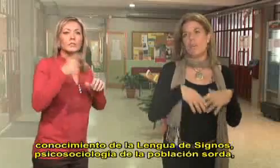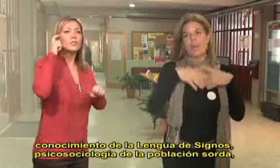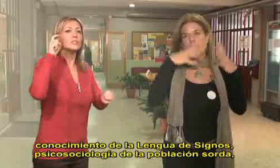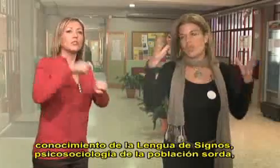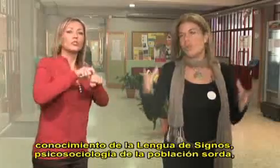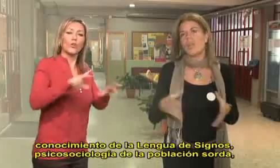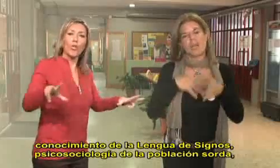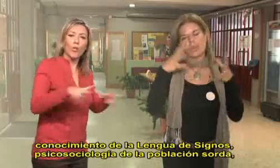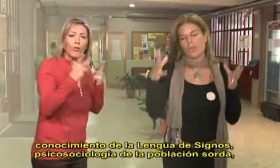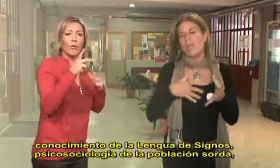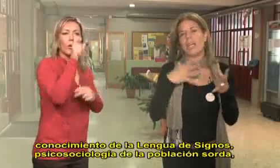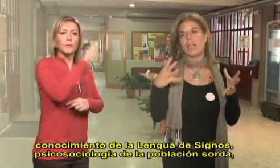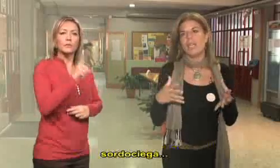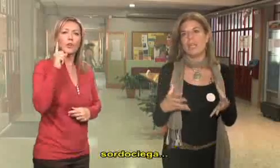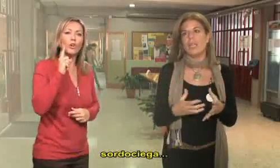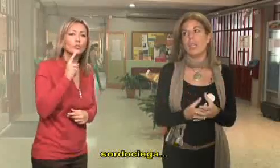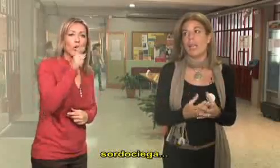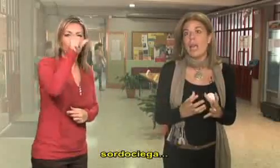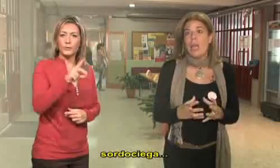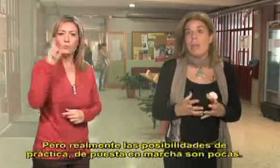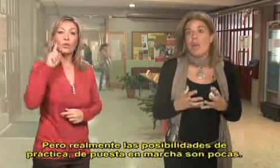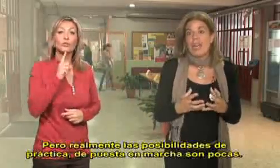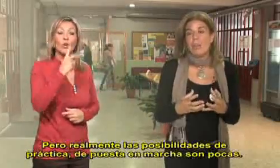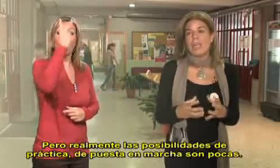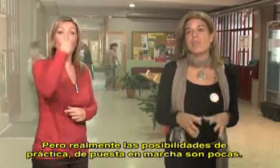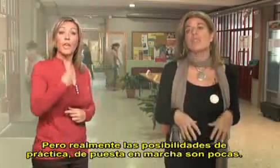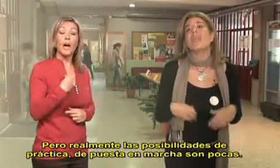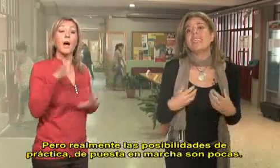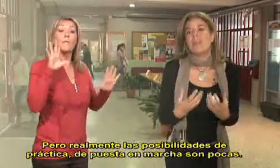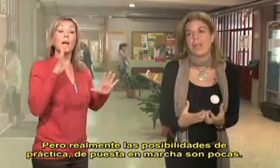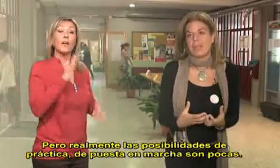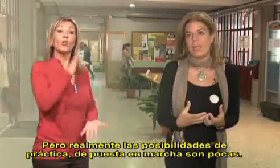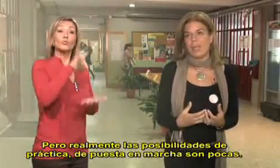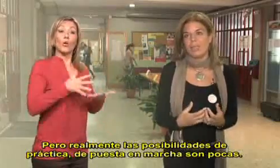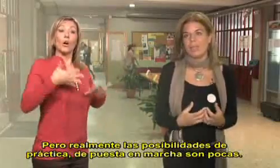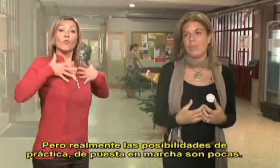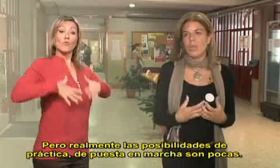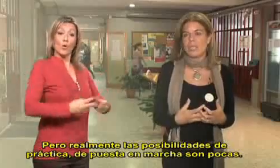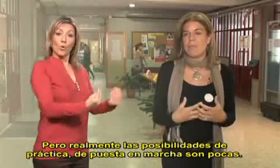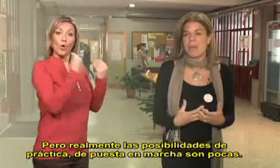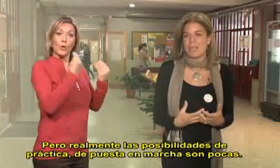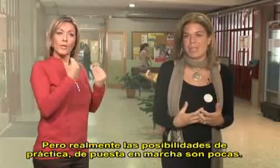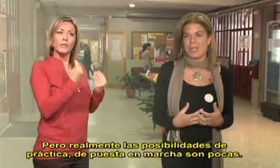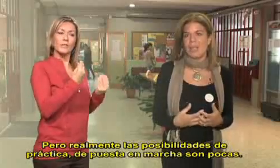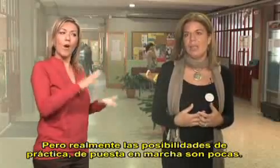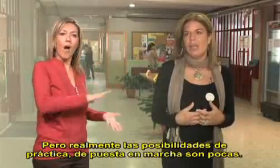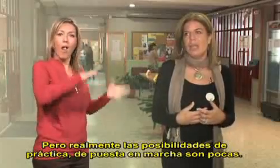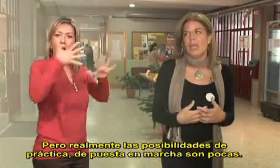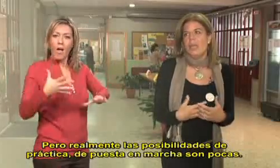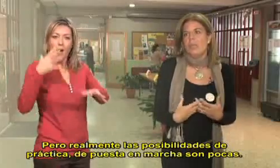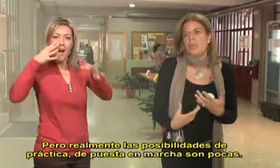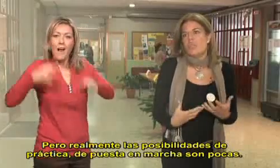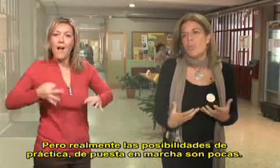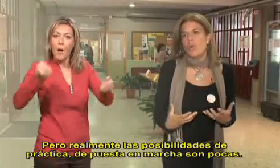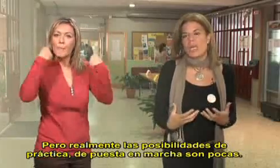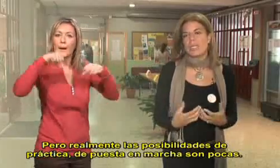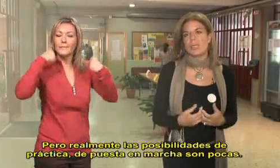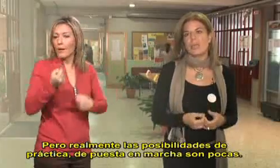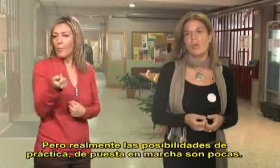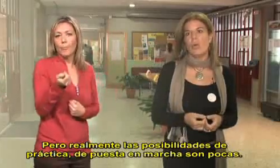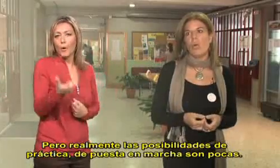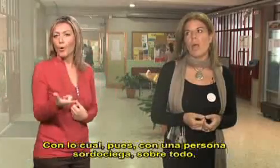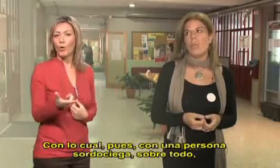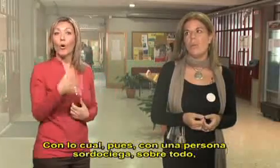psicosociología de la población sorda, sordociega, etc. Pero realmente las posibilidades de práctica de puesta en marcha son